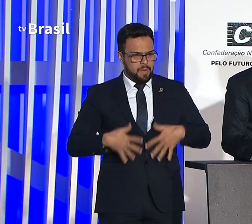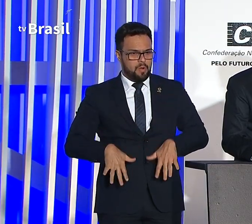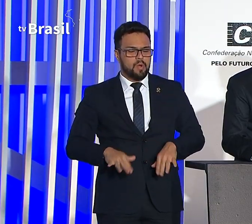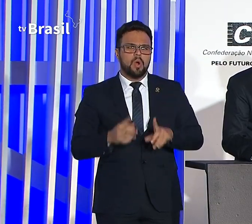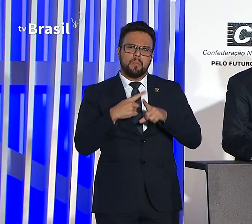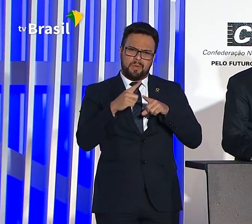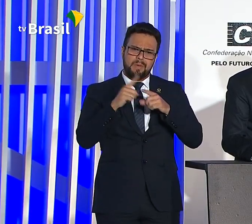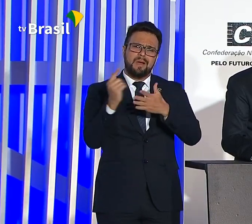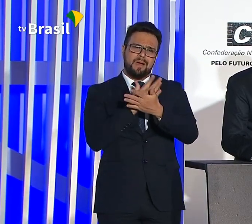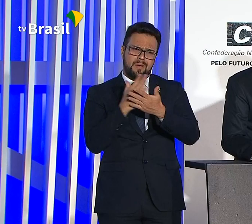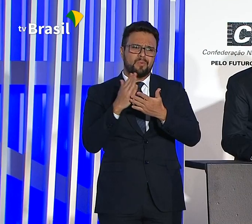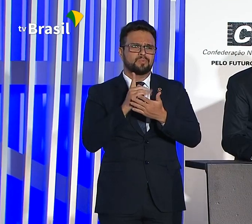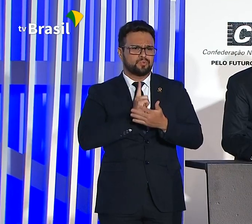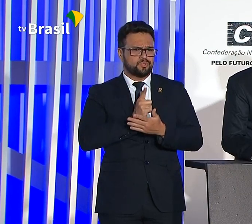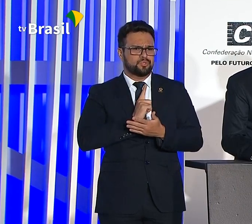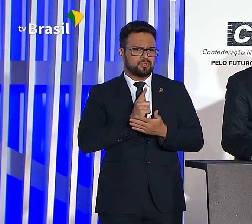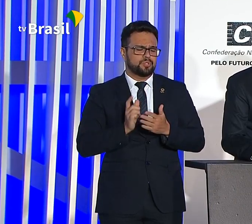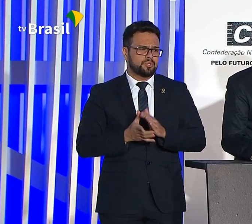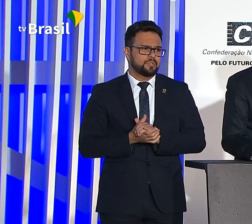mim